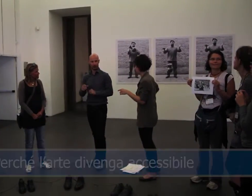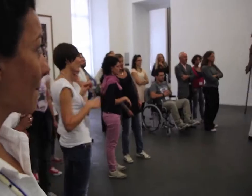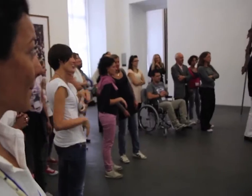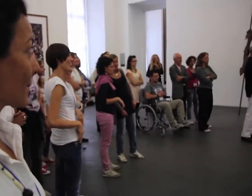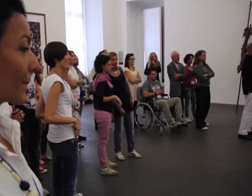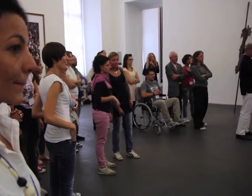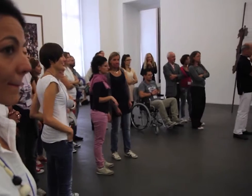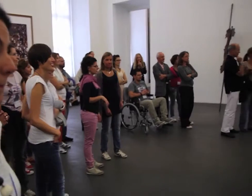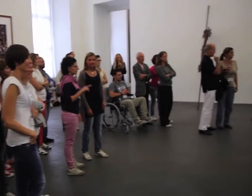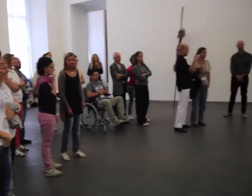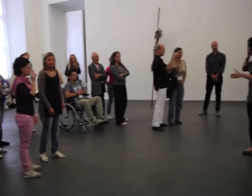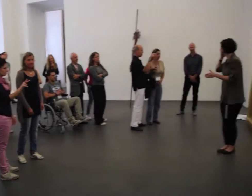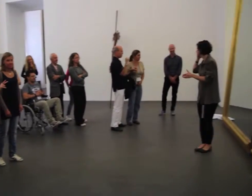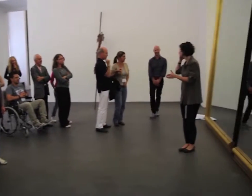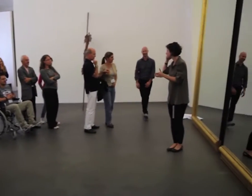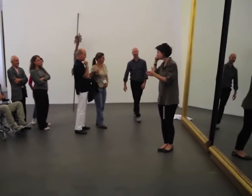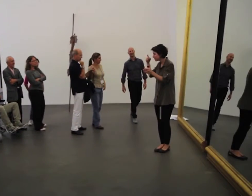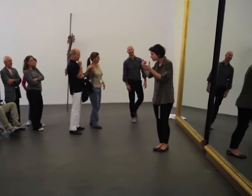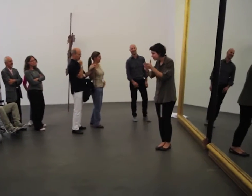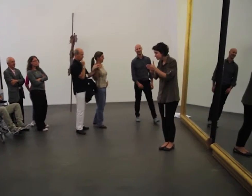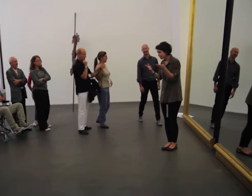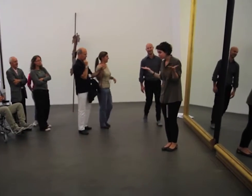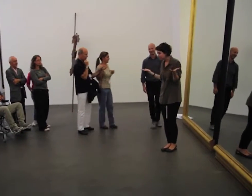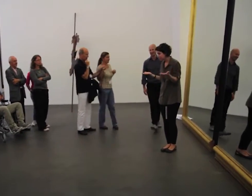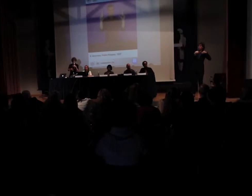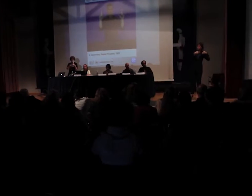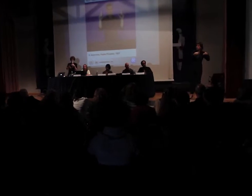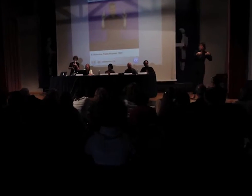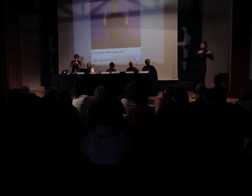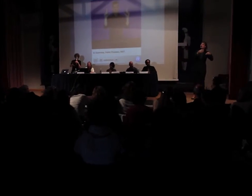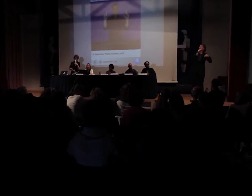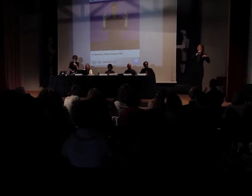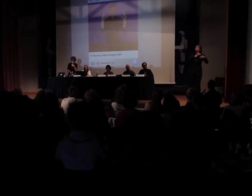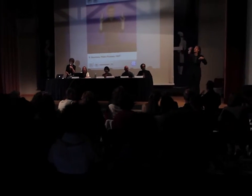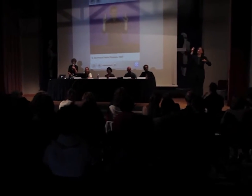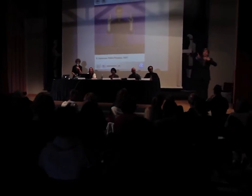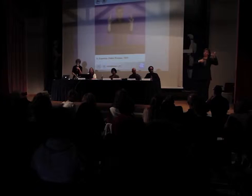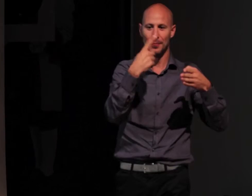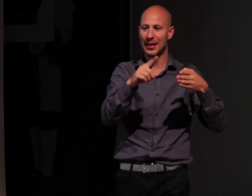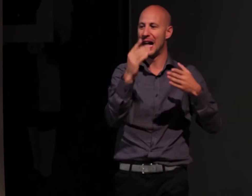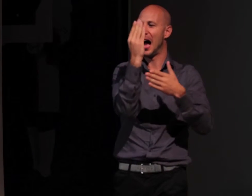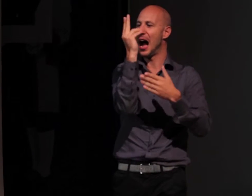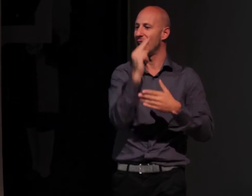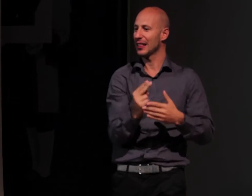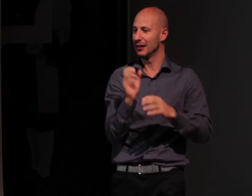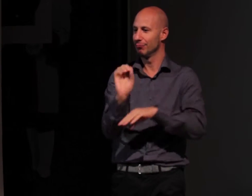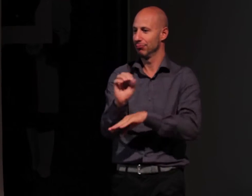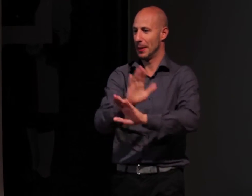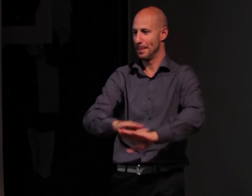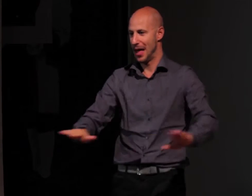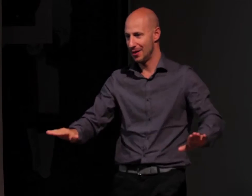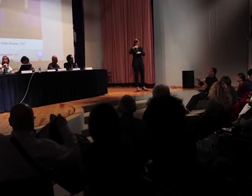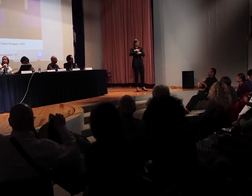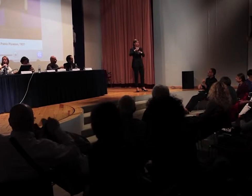partecipazione di esperti provenienti dal MoMA e dal Guggenheim Museum di New York. All'incontro, che si è svolto in italiano, inglese, lingua dei segni